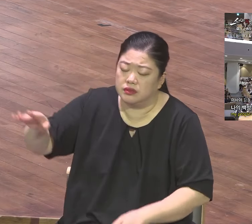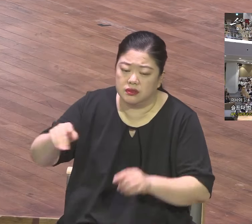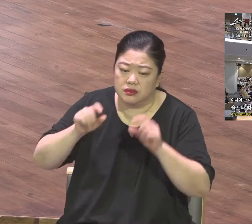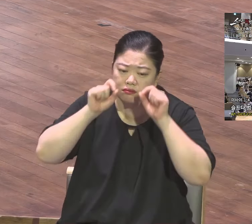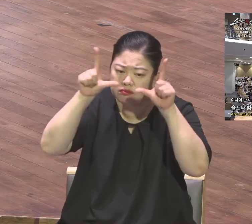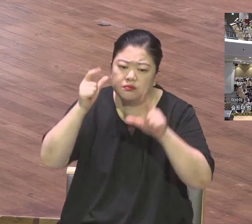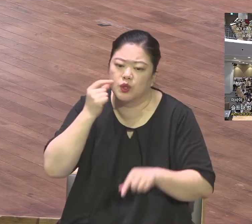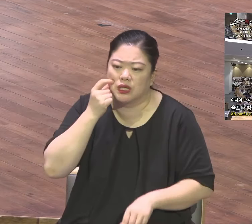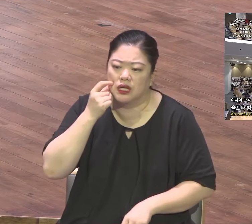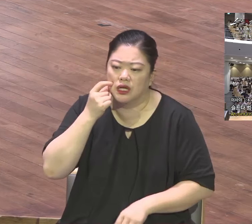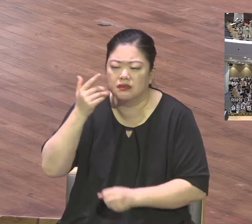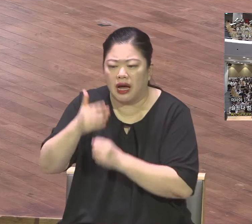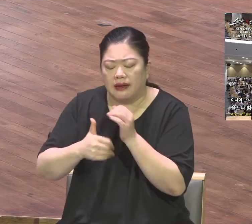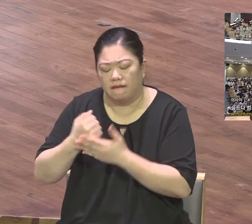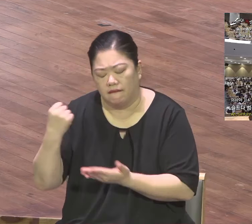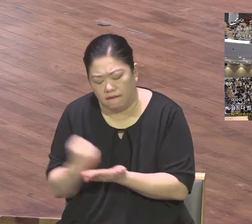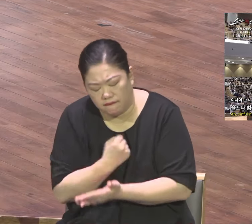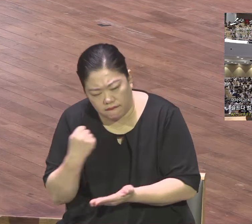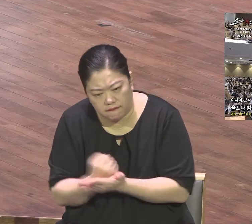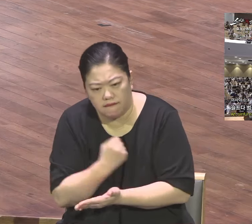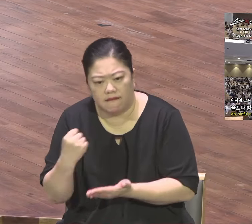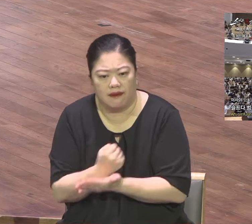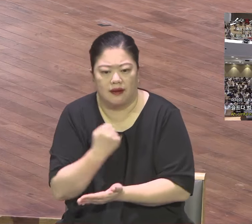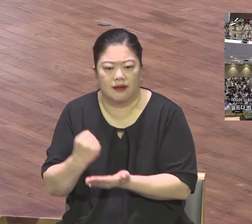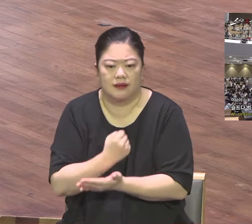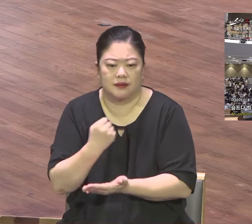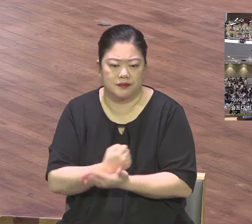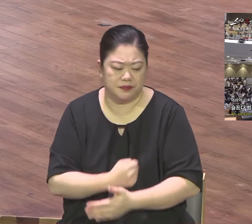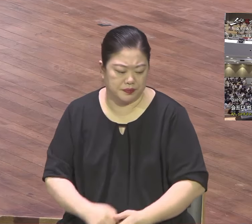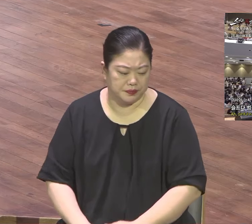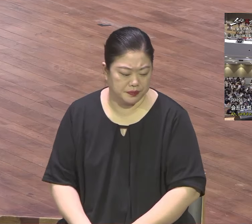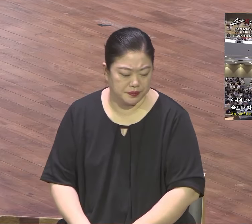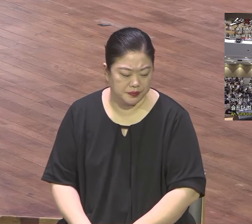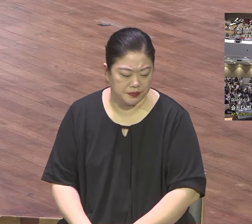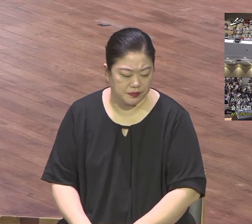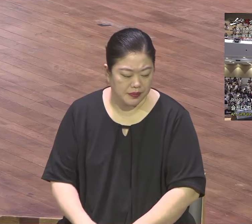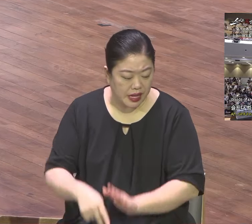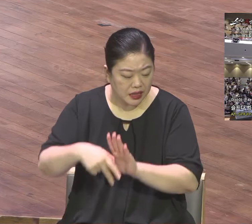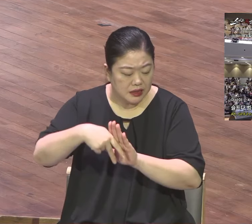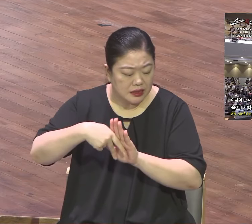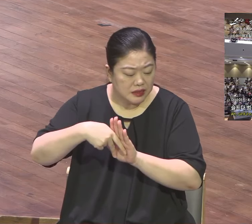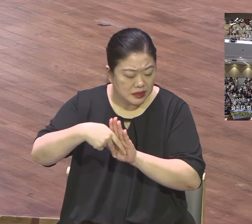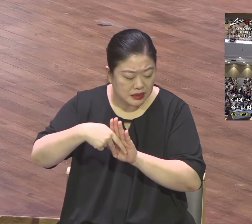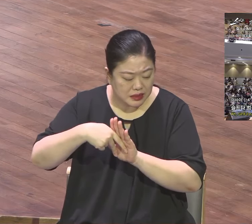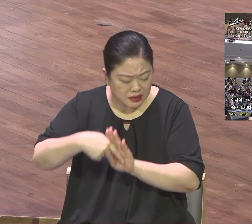하셨도다. 슬프다. 범죄한 나라요, 허물진 백성이요,